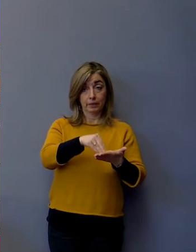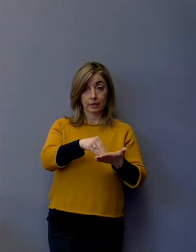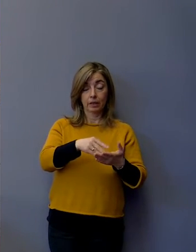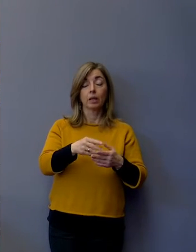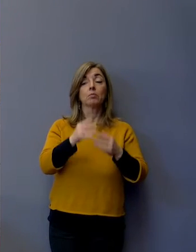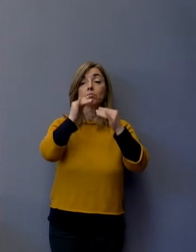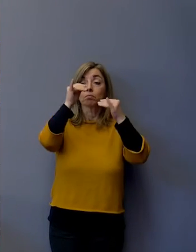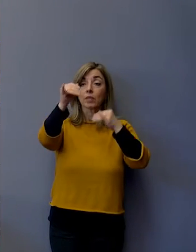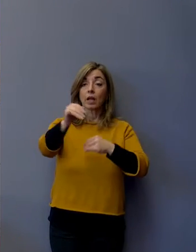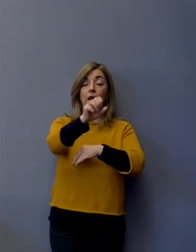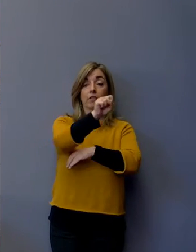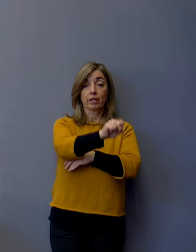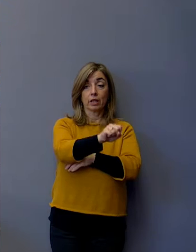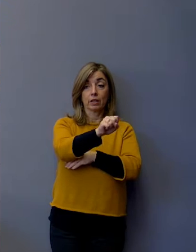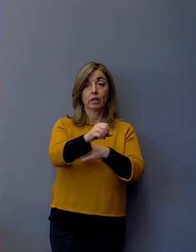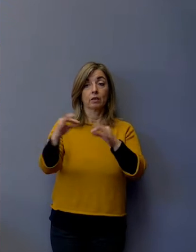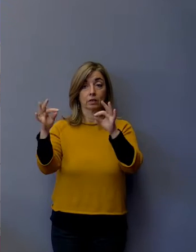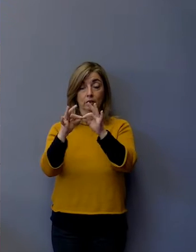consigliera bruccoleri